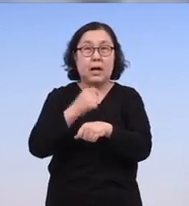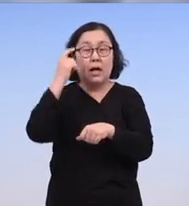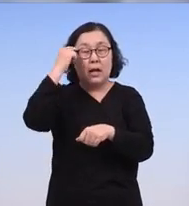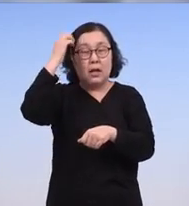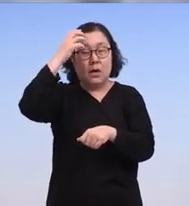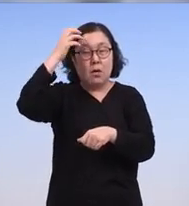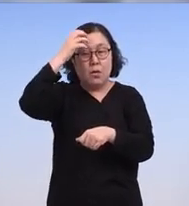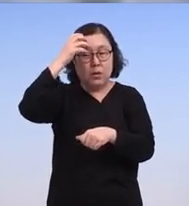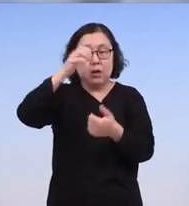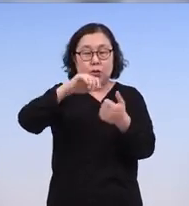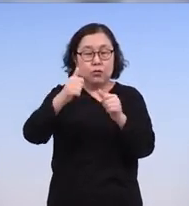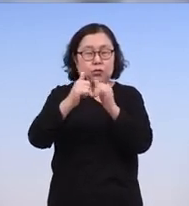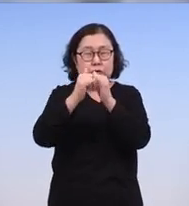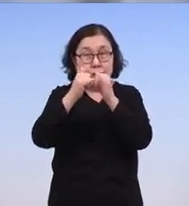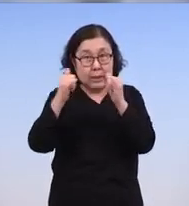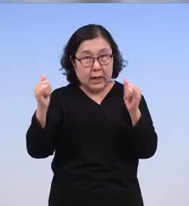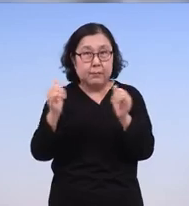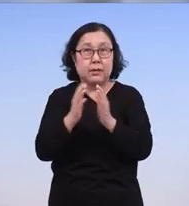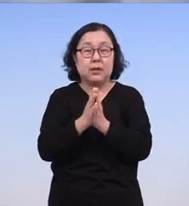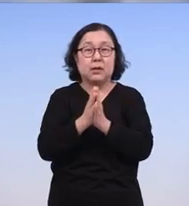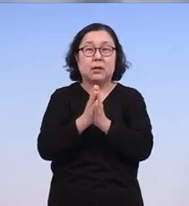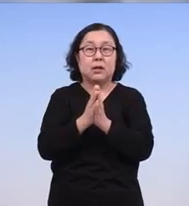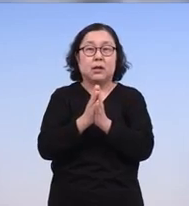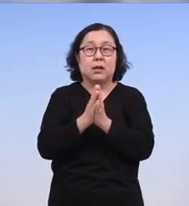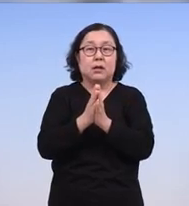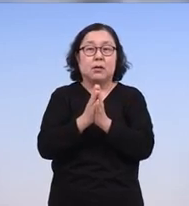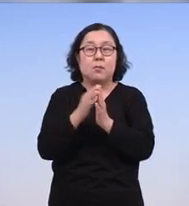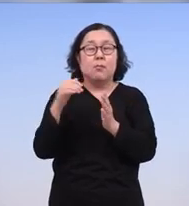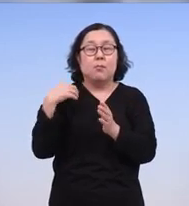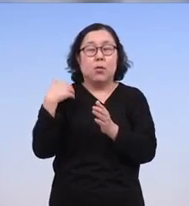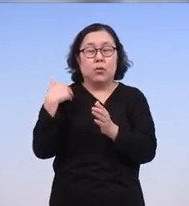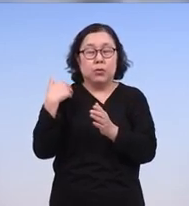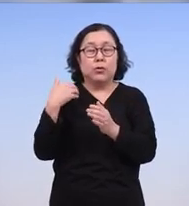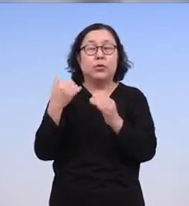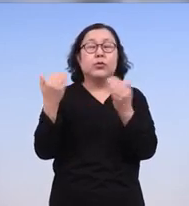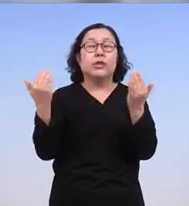죽은 사람들은 자다가 깨어나도 이해가 안 되는 일들을